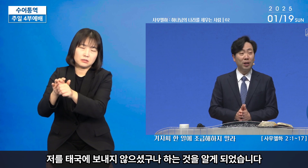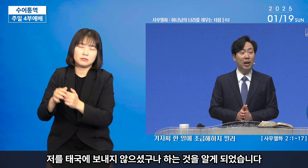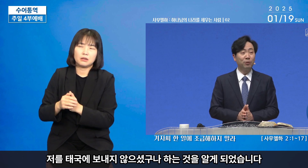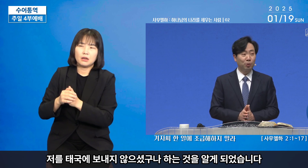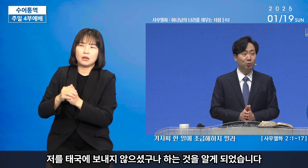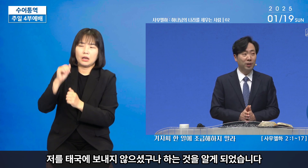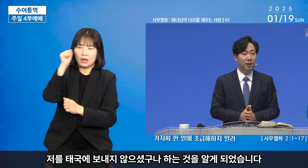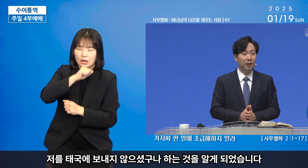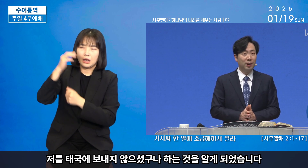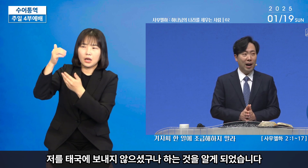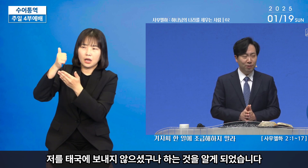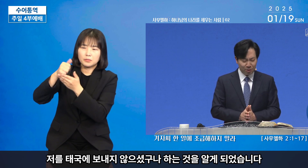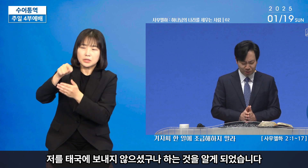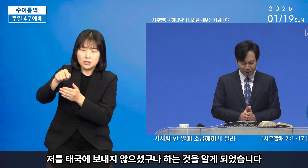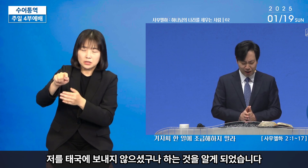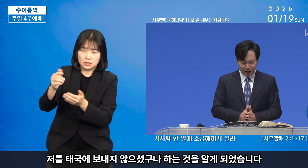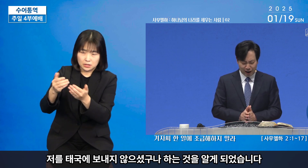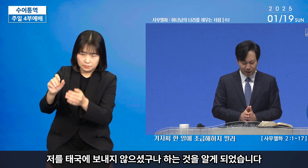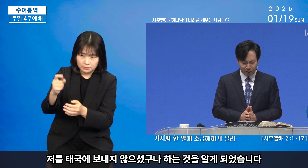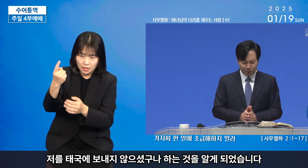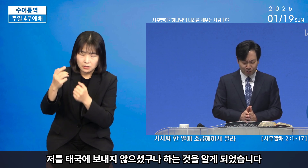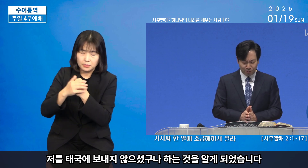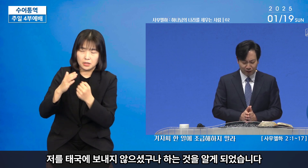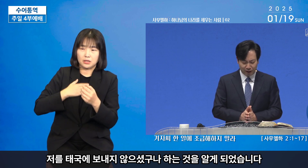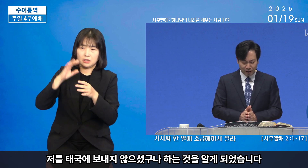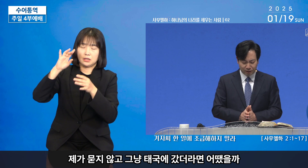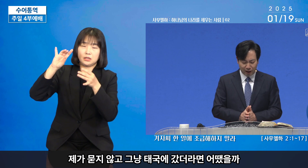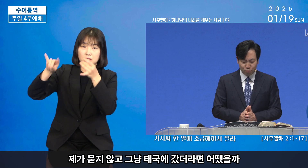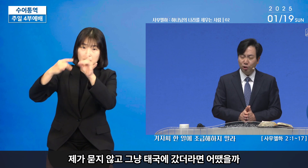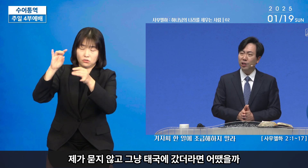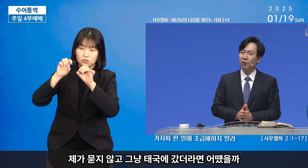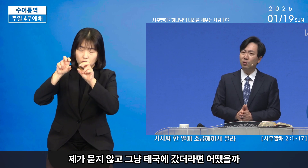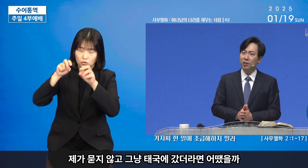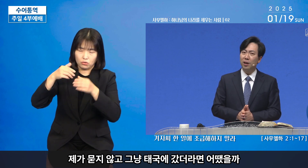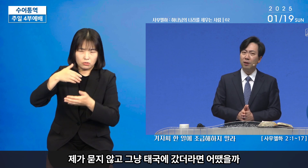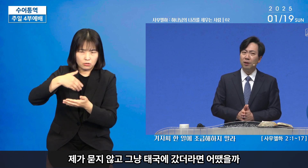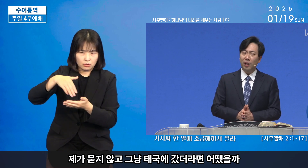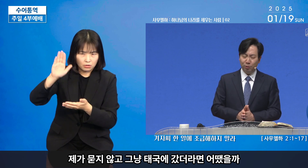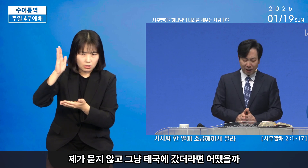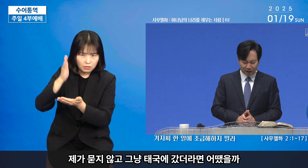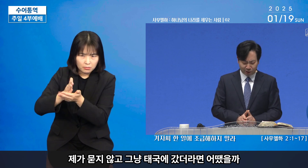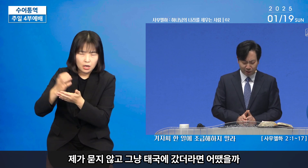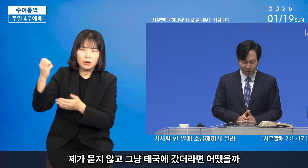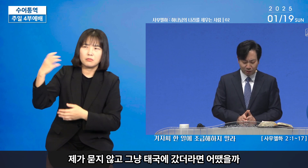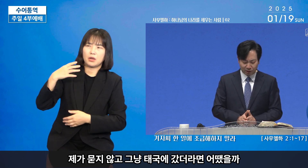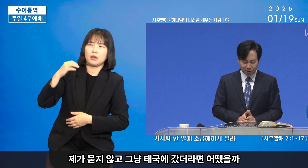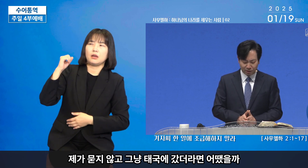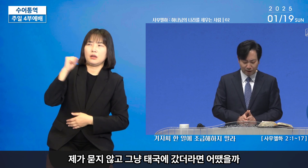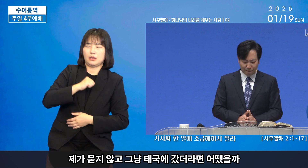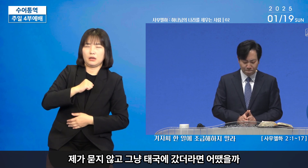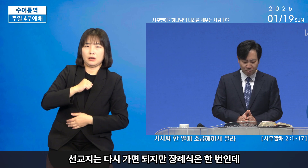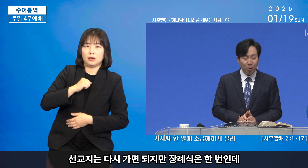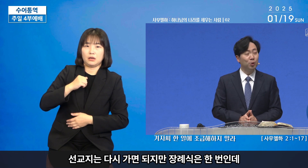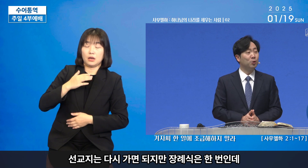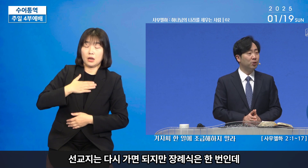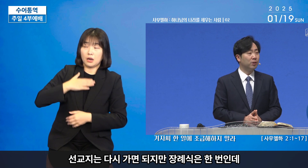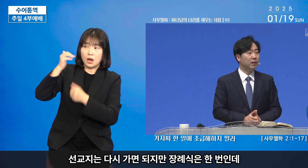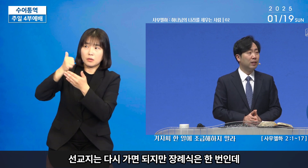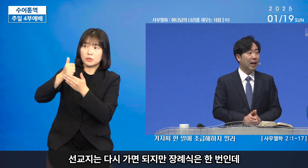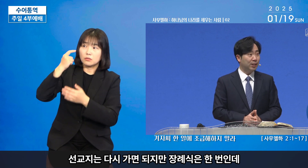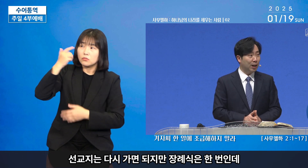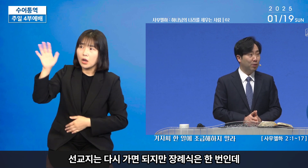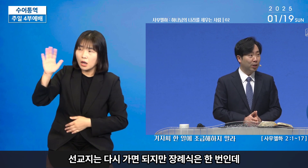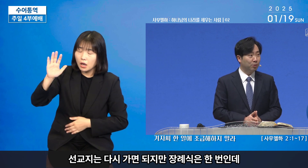태국에 보내지 않으셨구나 하는 것을 알게 되었습니다. 제가 묻지 않고 그냥 태국에 갔더라면 어땠을까?